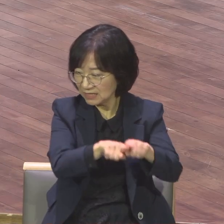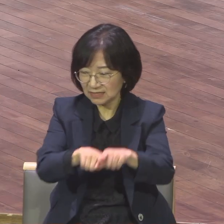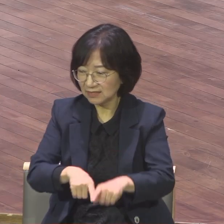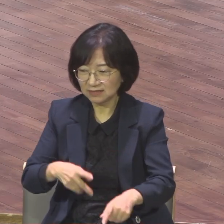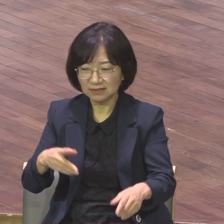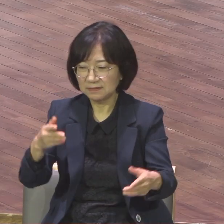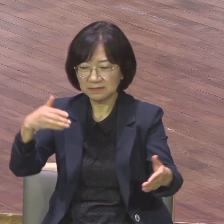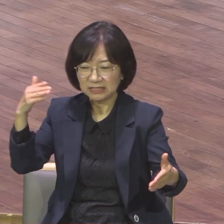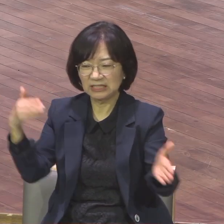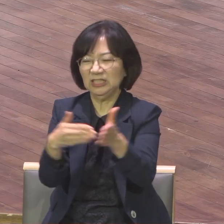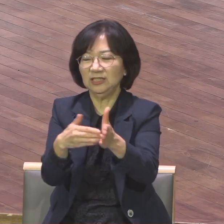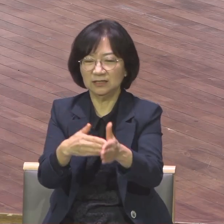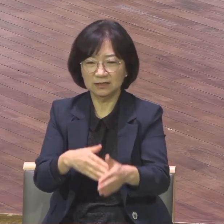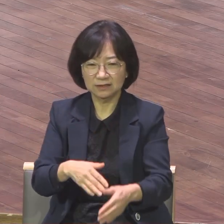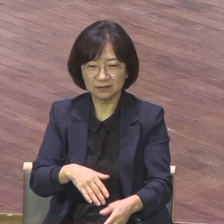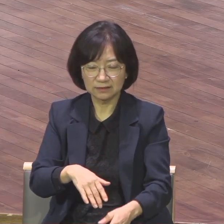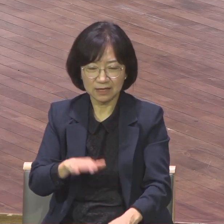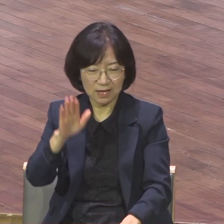그랬어요.